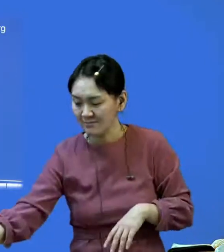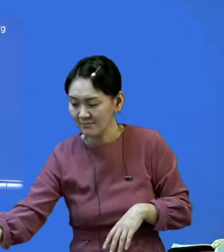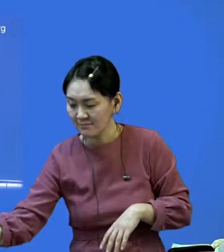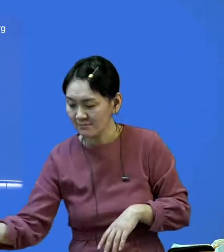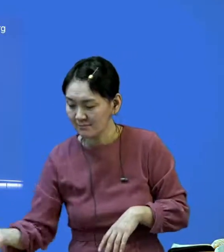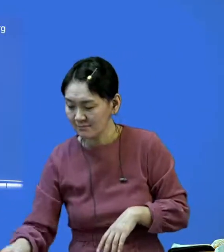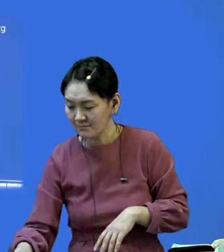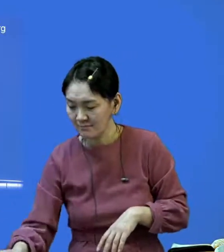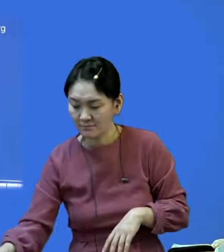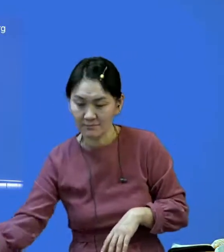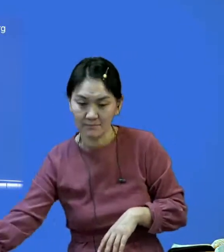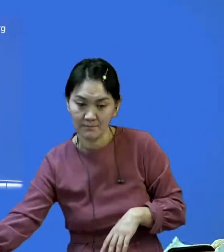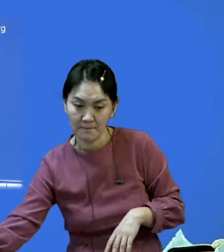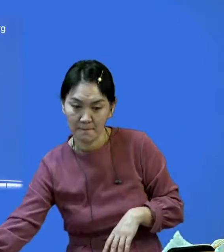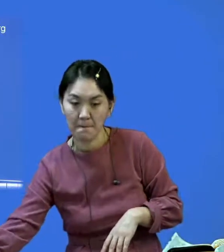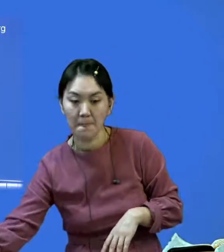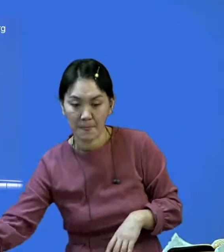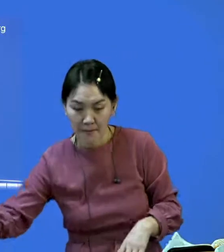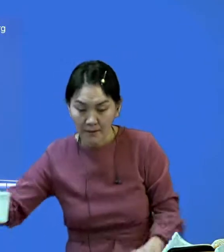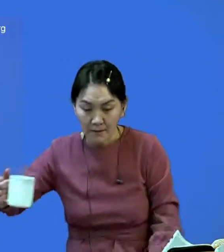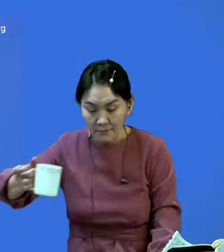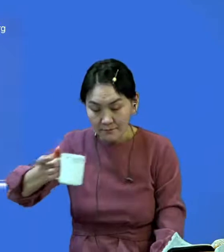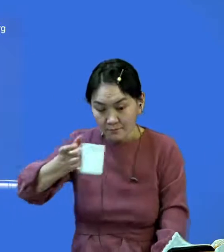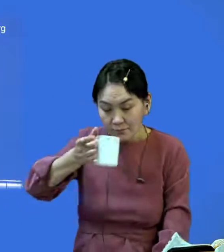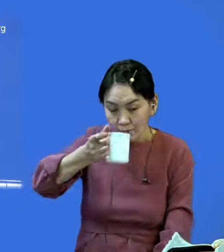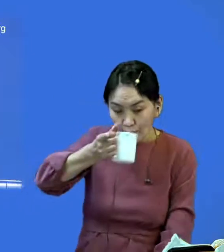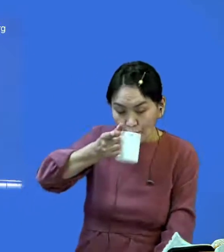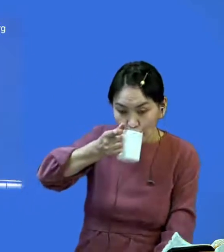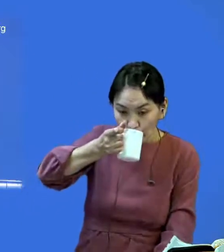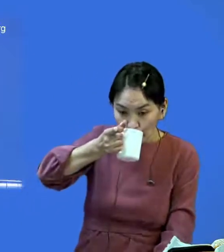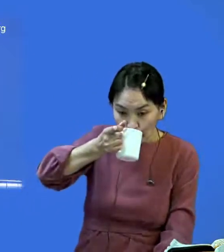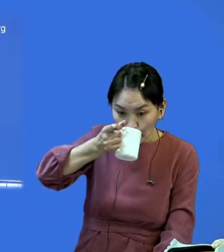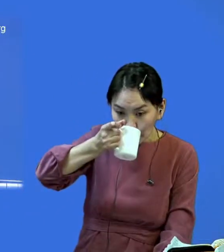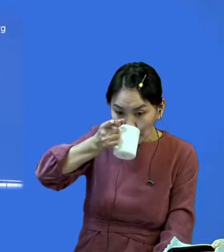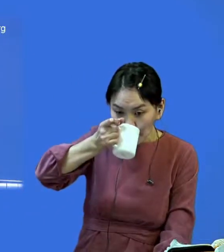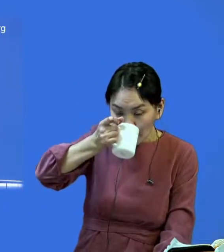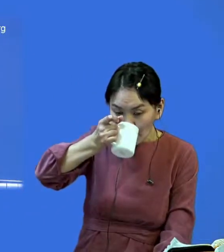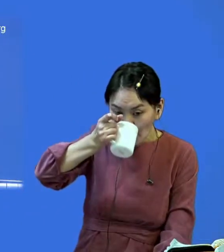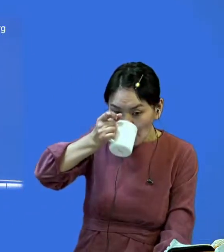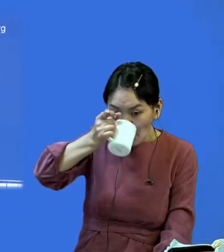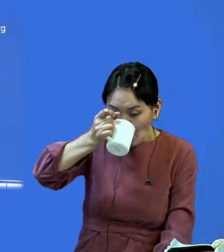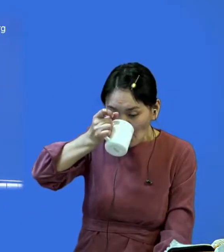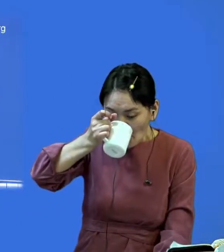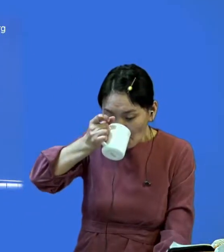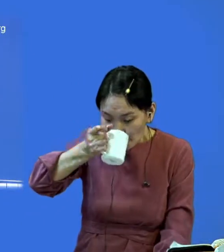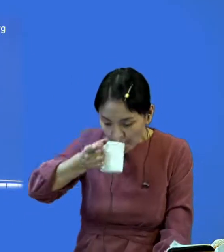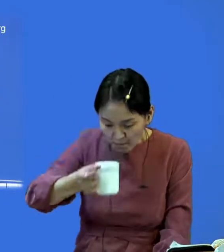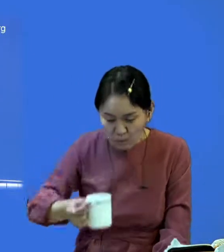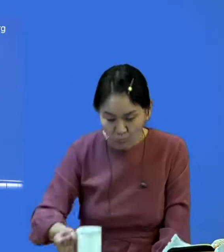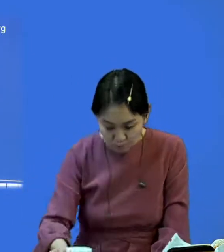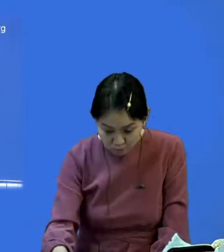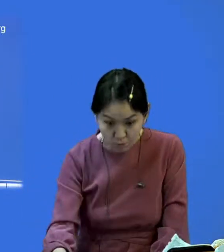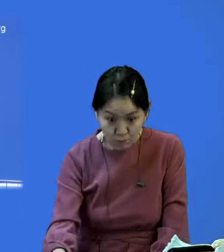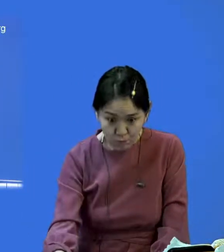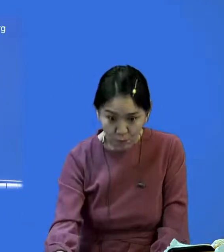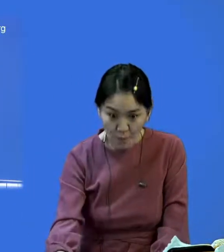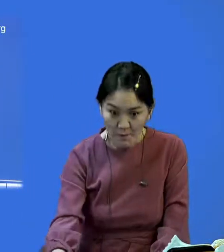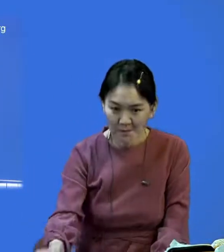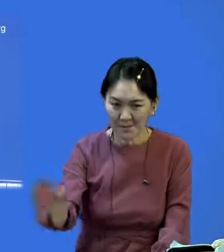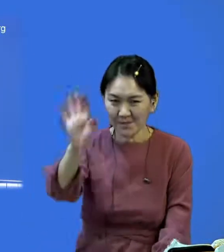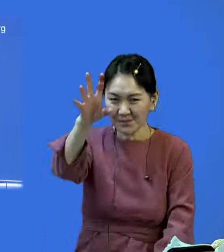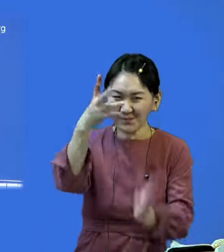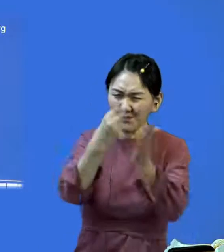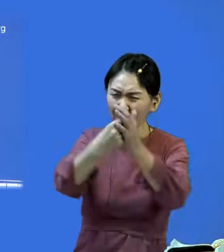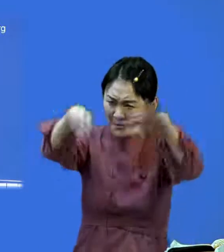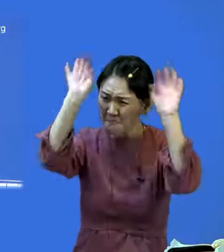Бид үхний бодлыг анхаар төвлөрүүлж байхыг зэрэгцээ гайхан биширч байгаа үг юм тийм ээ. Гайхалтай юмар бол хараач